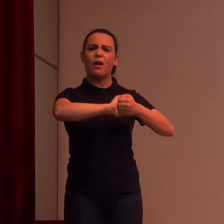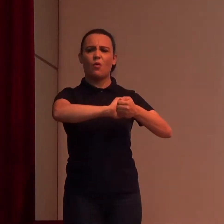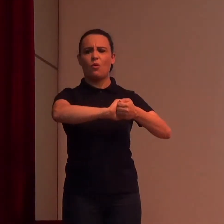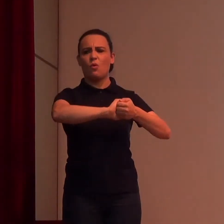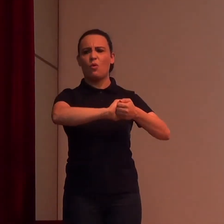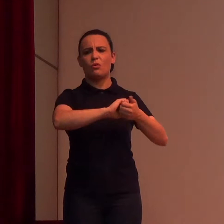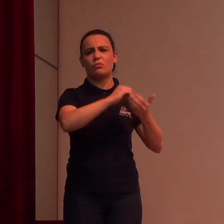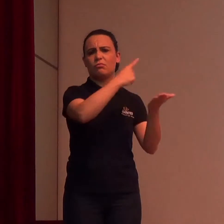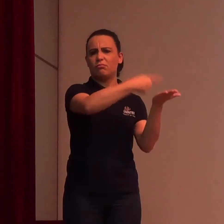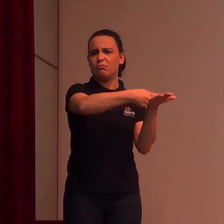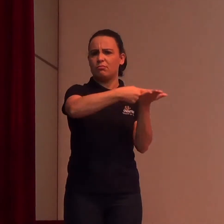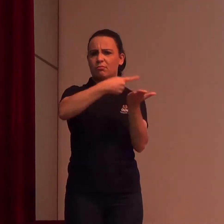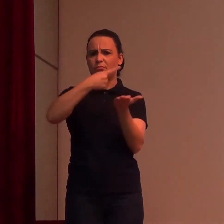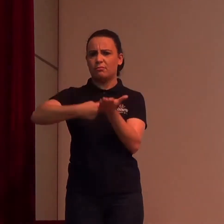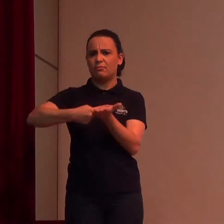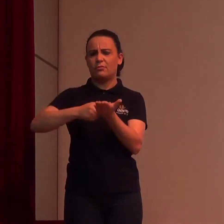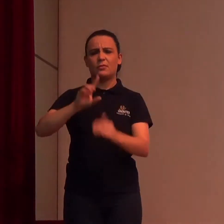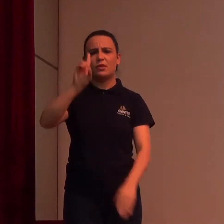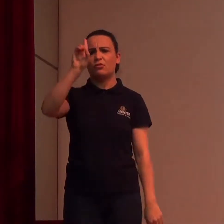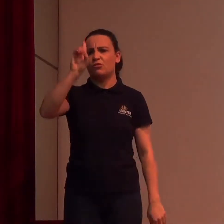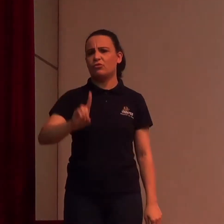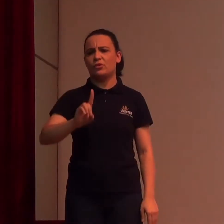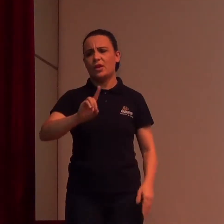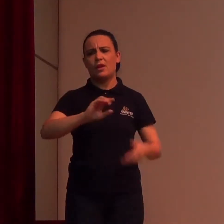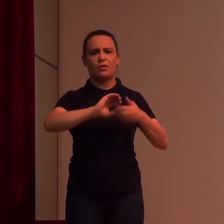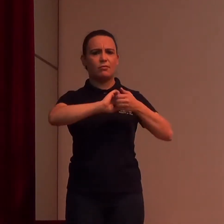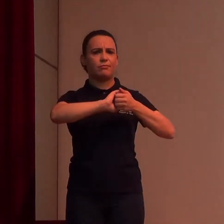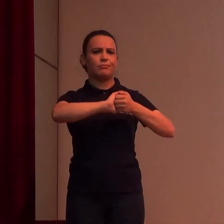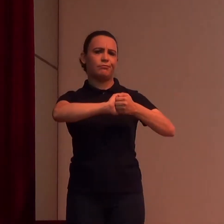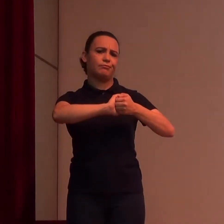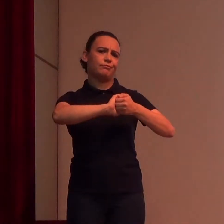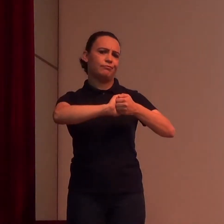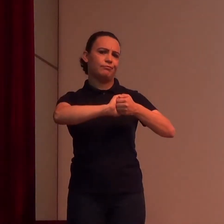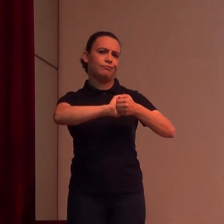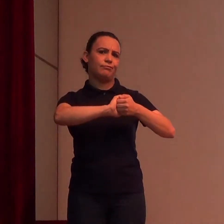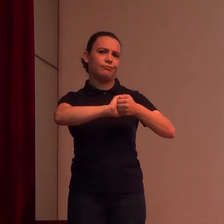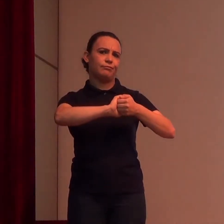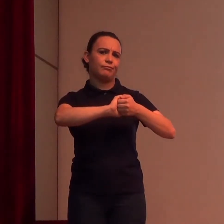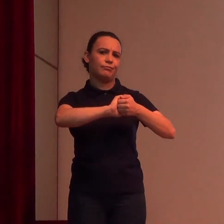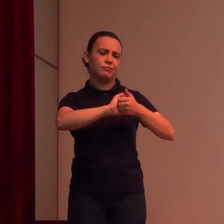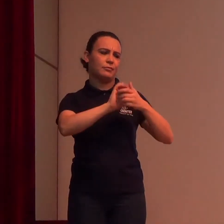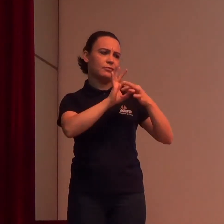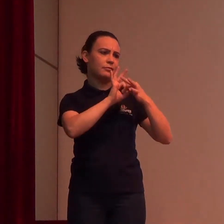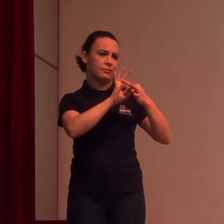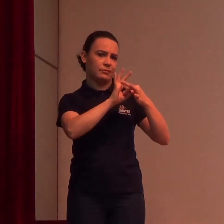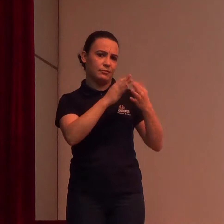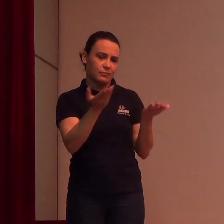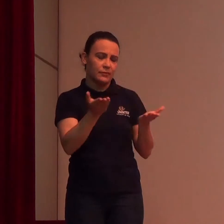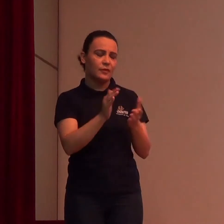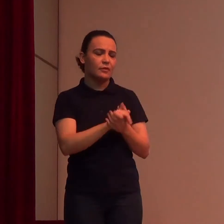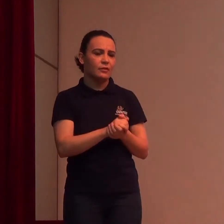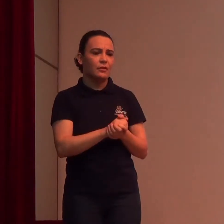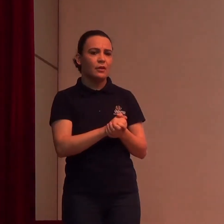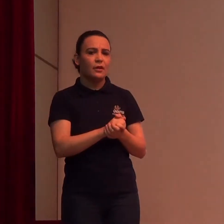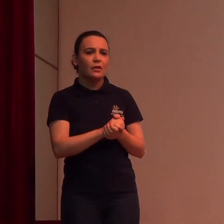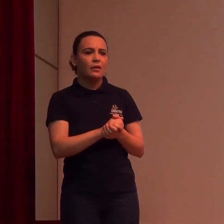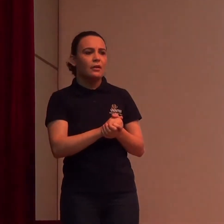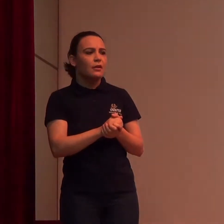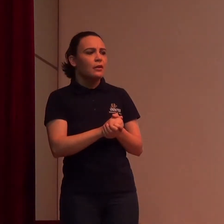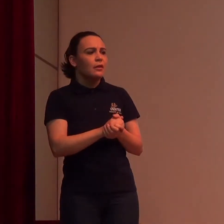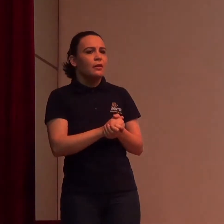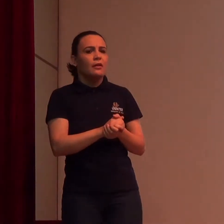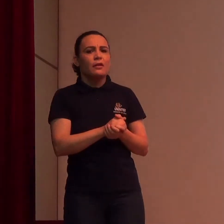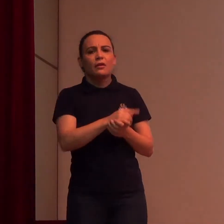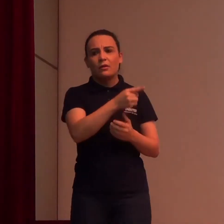do Ricardo, do Luiz. Sabem disso infinitamente bem, porque, afinal de